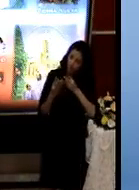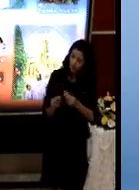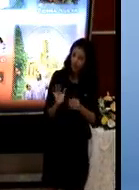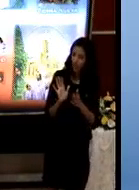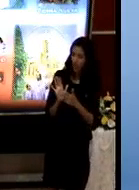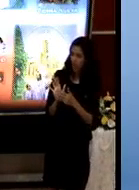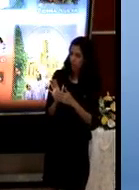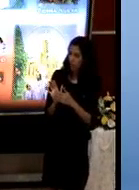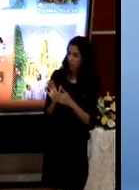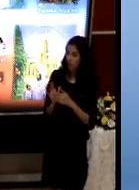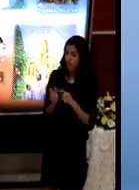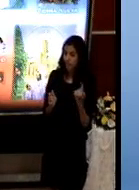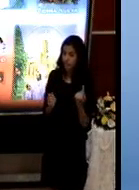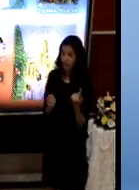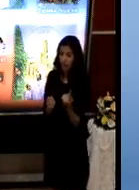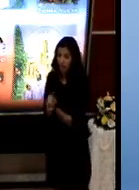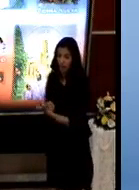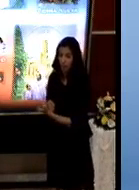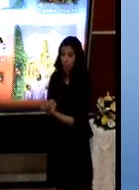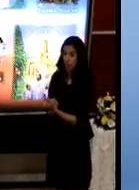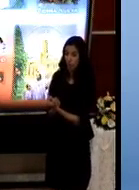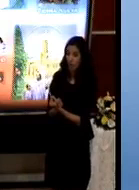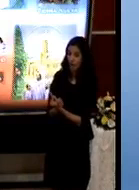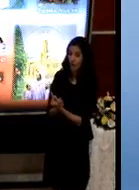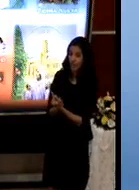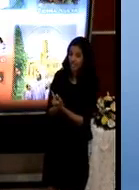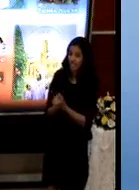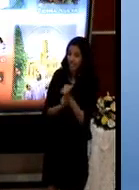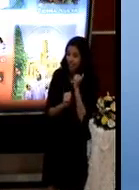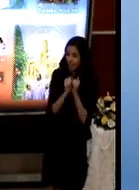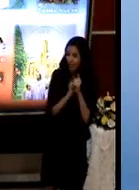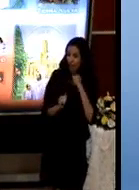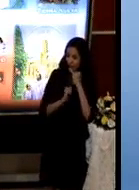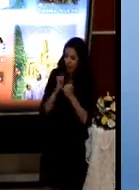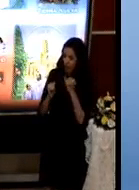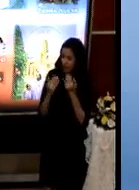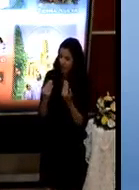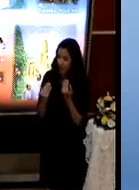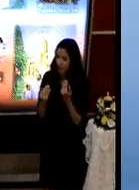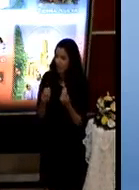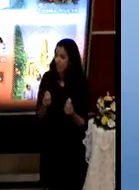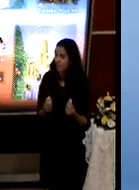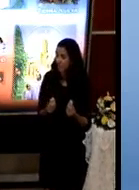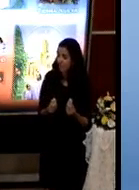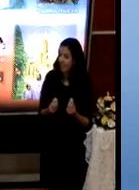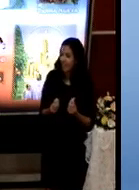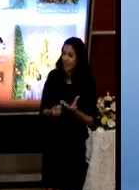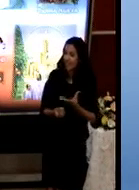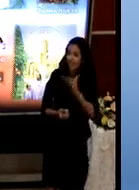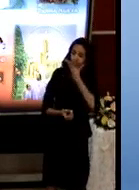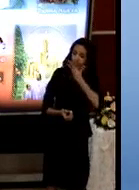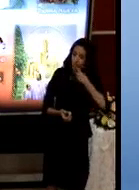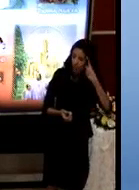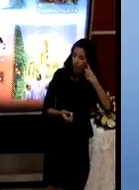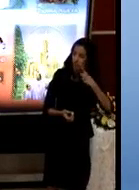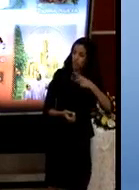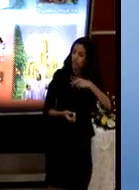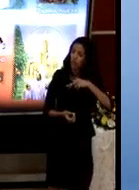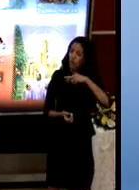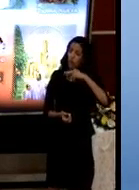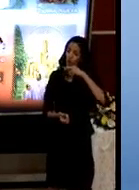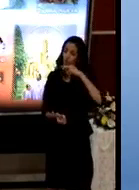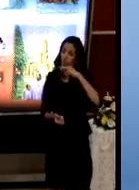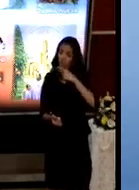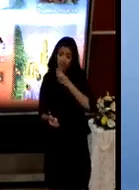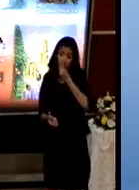estamos dispuestos a contar grandes historias de cómo Dios multiplicó el maná del viernes para